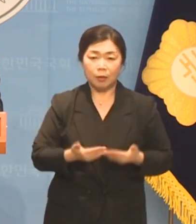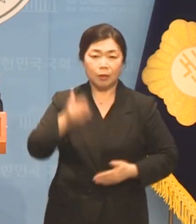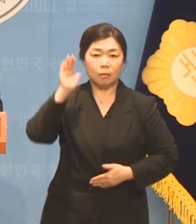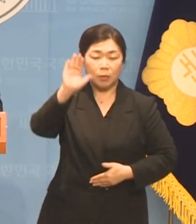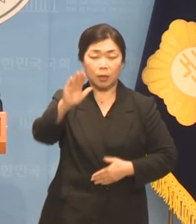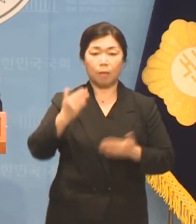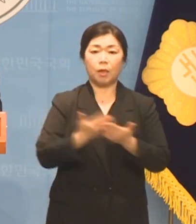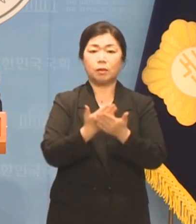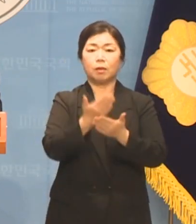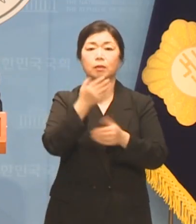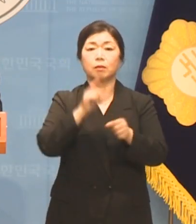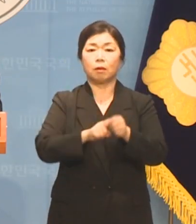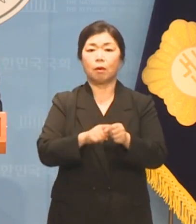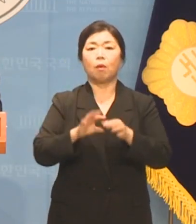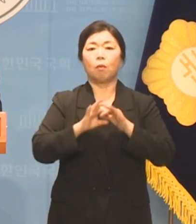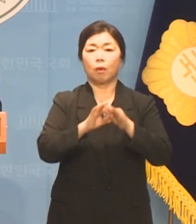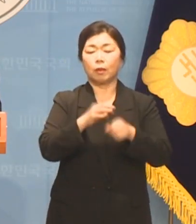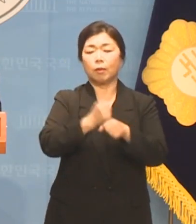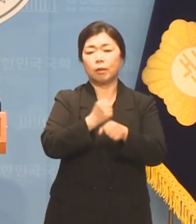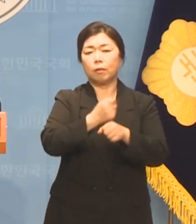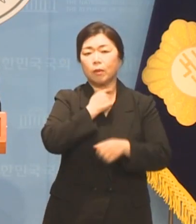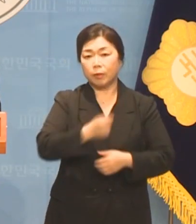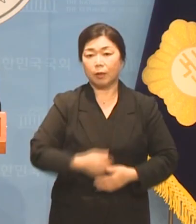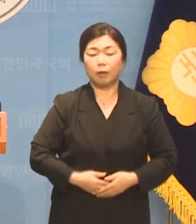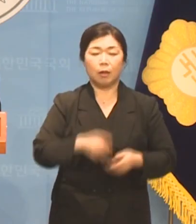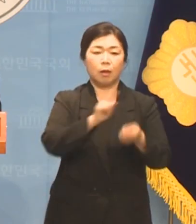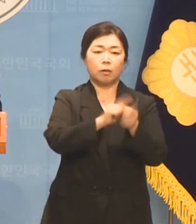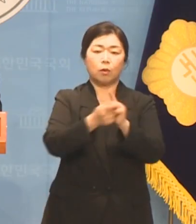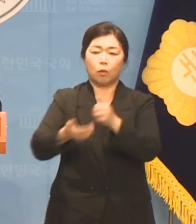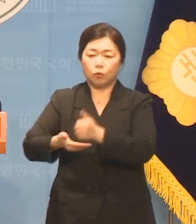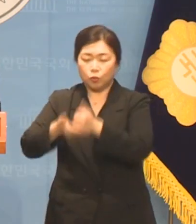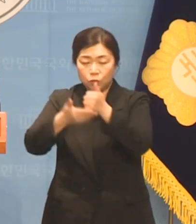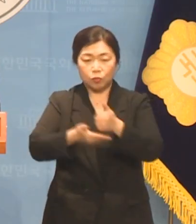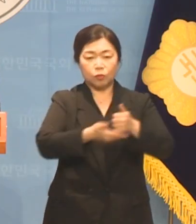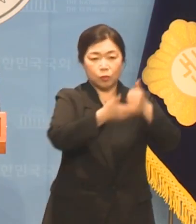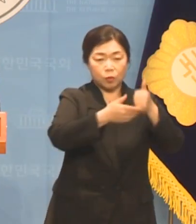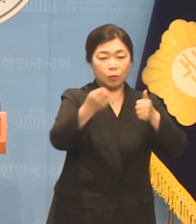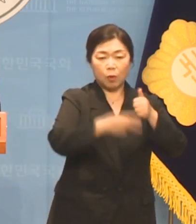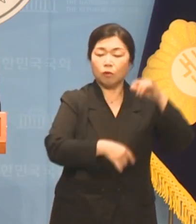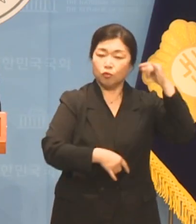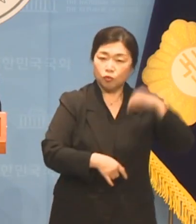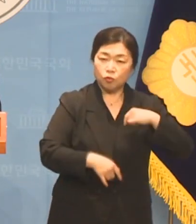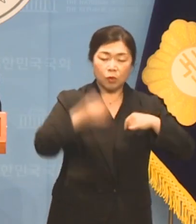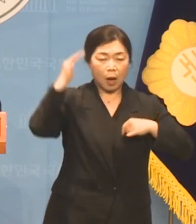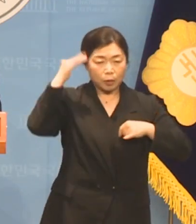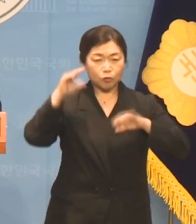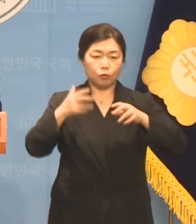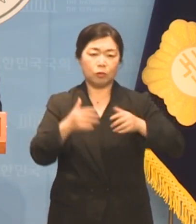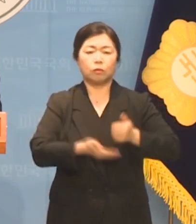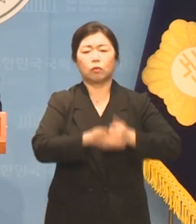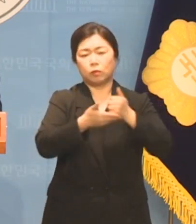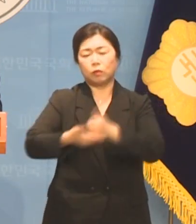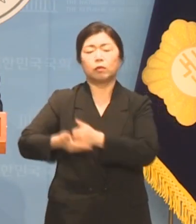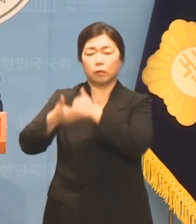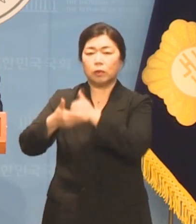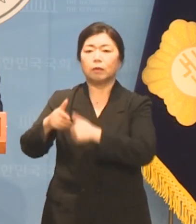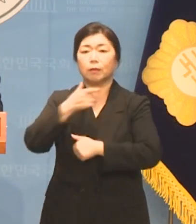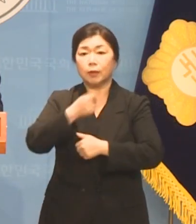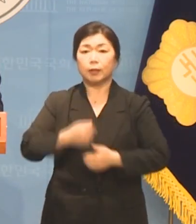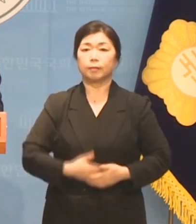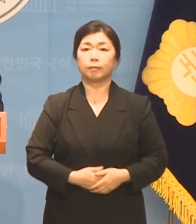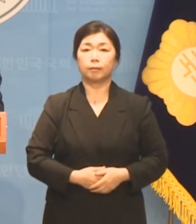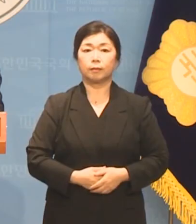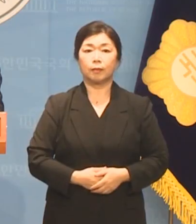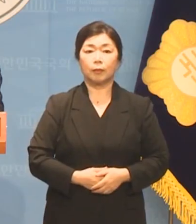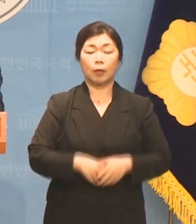관계를 만들겠습니다. 상호 존중의 한중 관계를 만들겠습니다. 우리의 최대 교육국